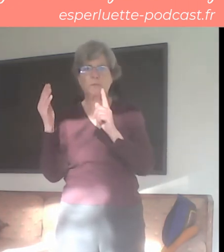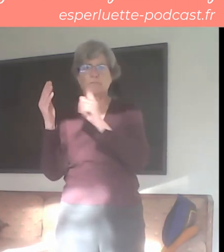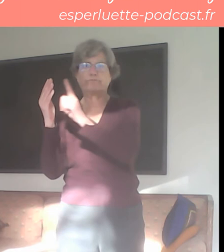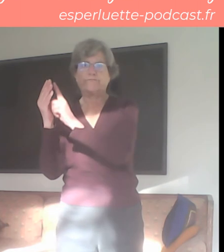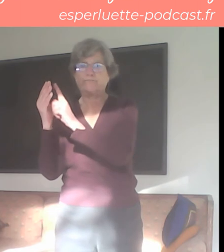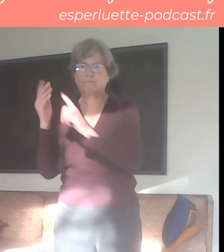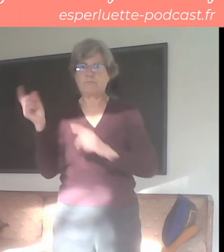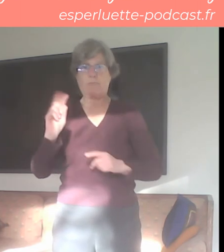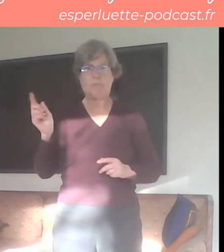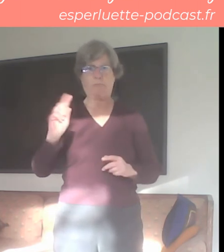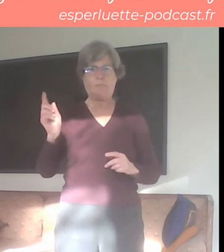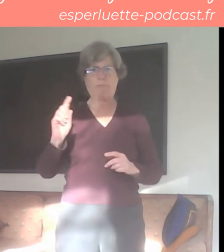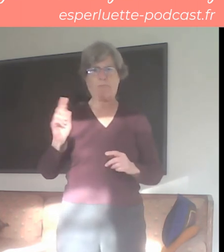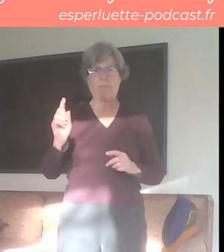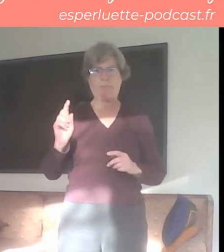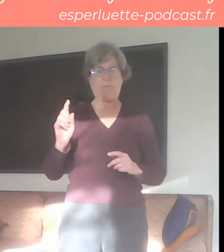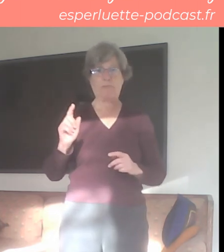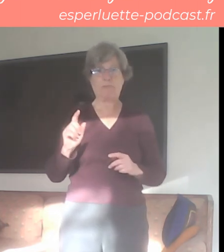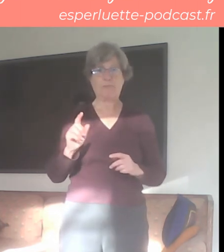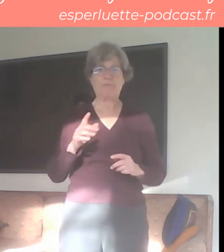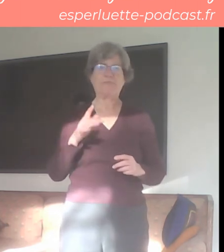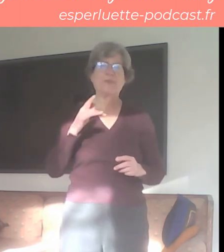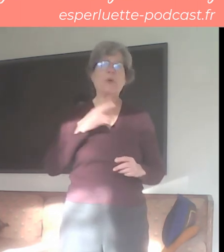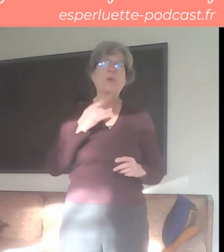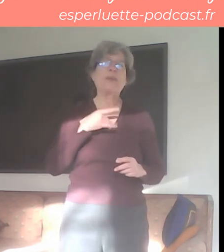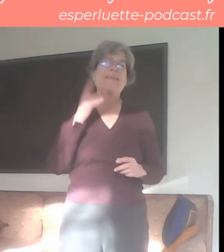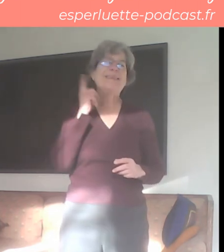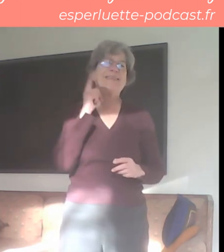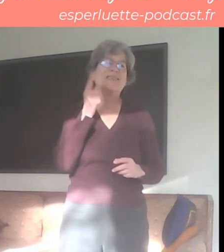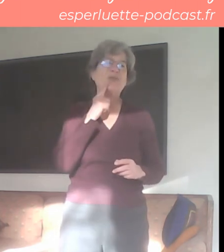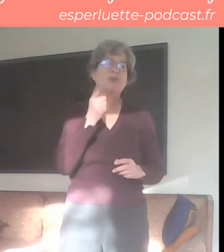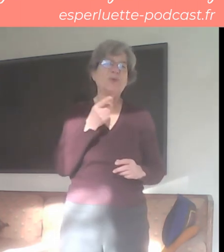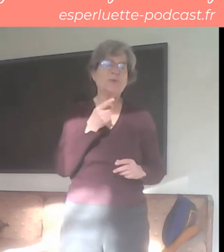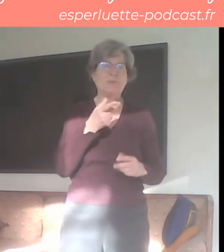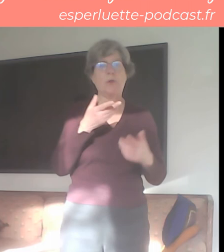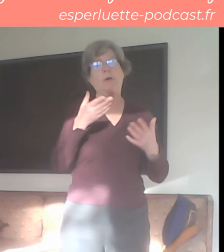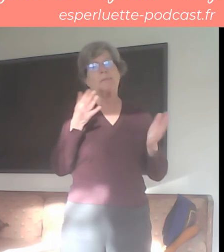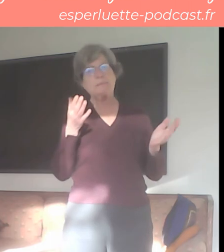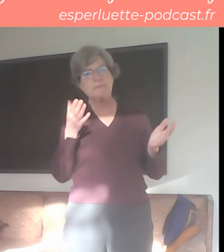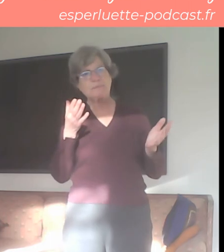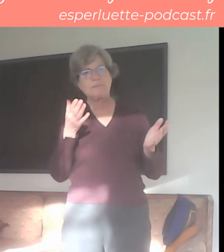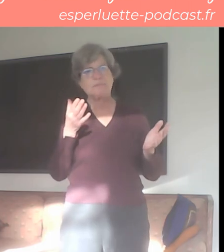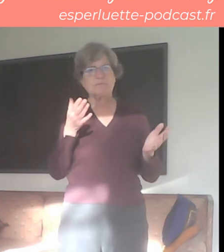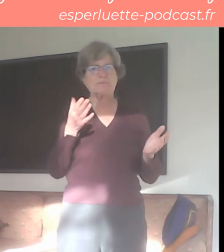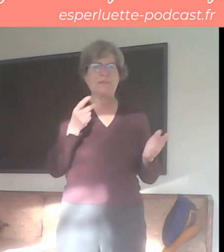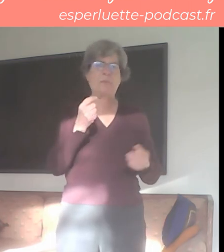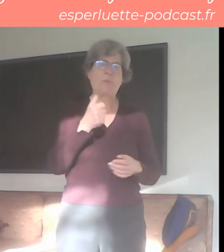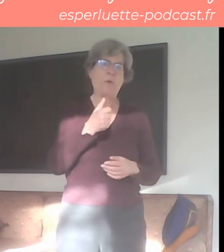que j'avais formées avant, des années, enfin, avant, autour du langage et de la neuropsy. Et on a